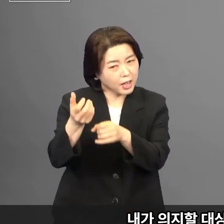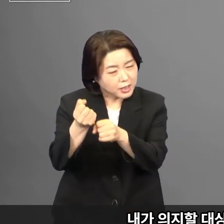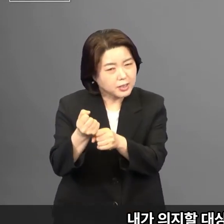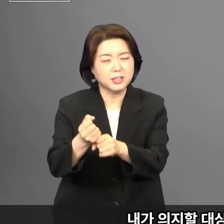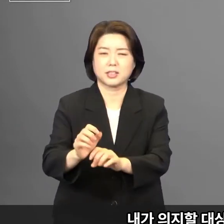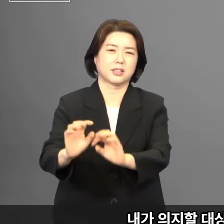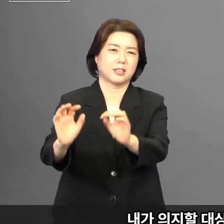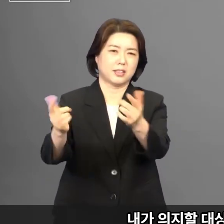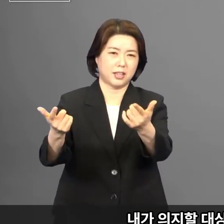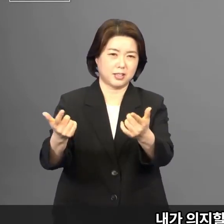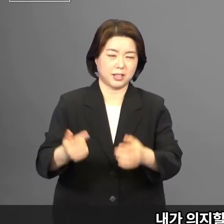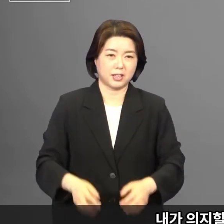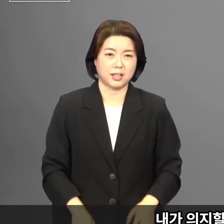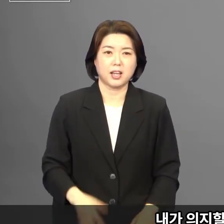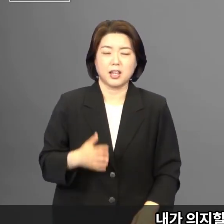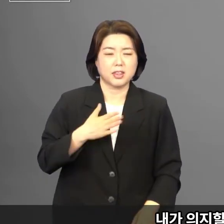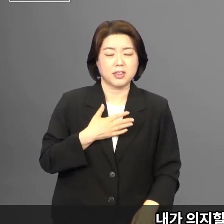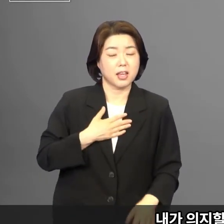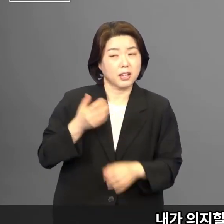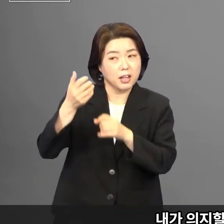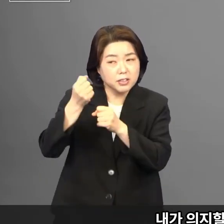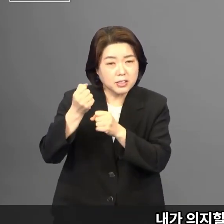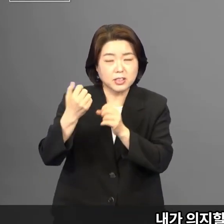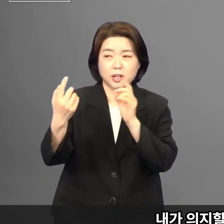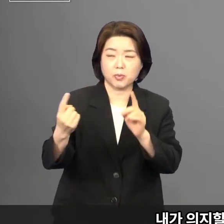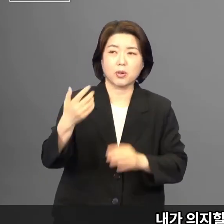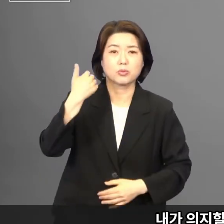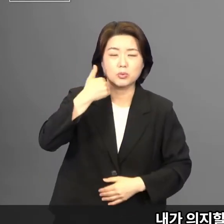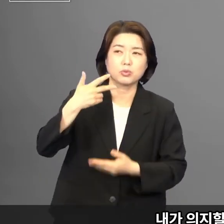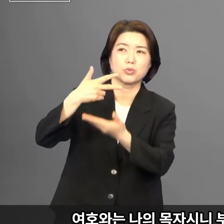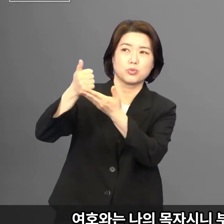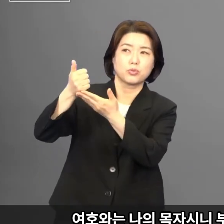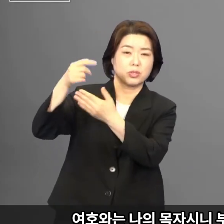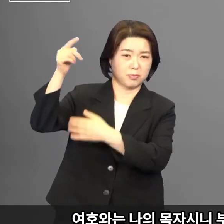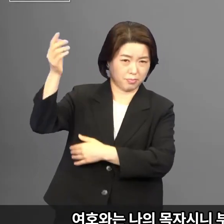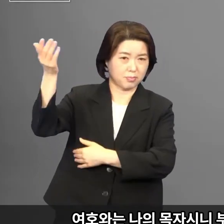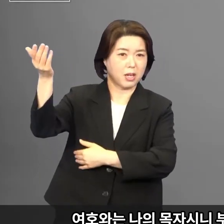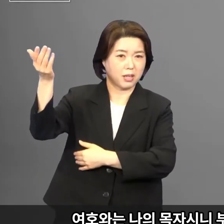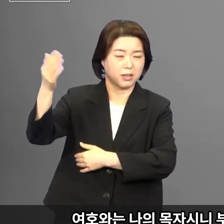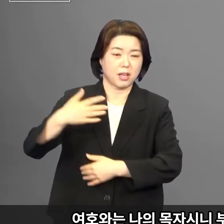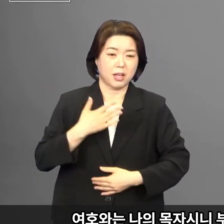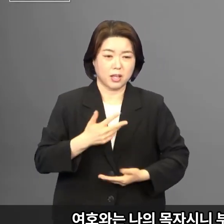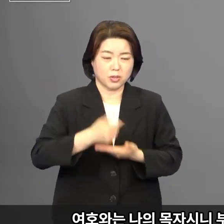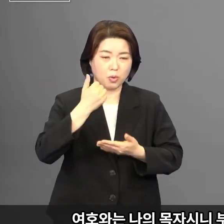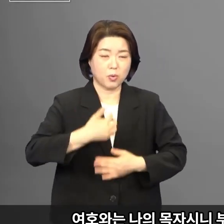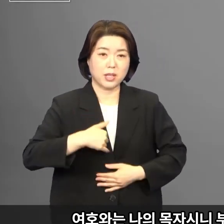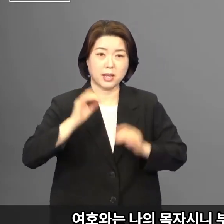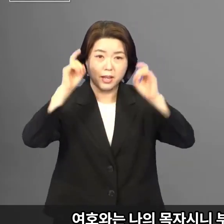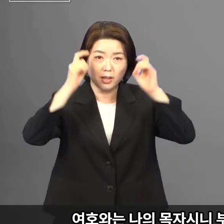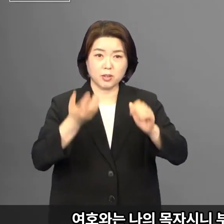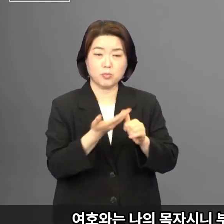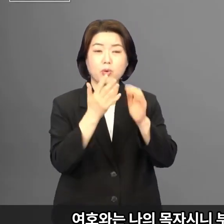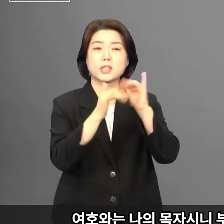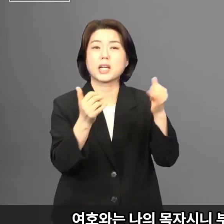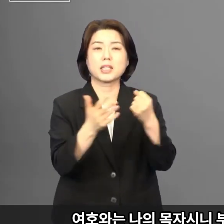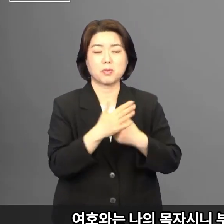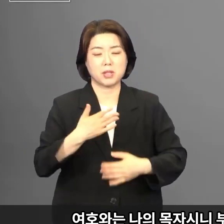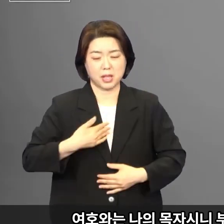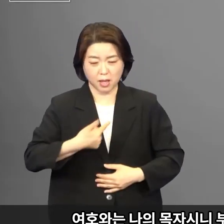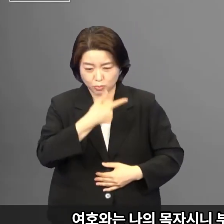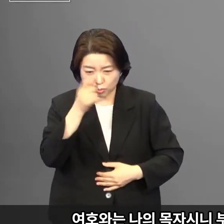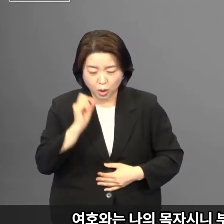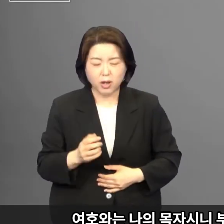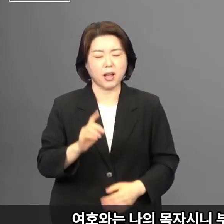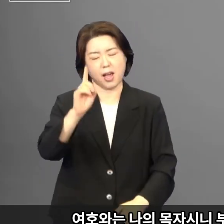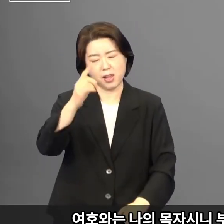대상은 아니라고 하는 것과 내가 의지할 대상은 주님 외에 여호와는 나의 목자시니 부족함이